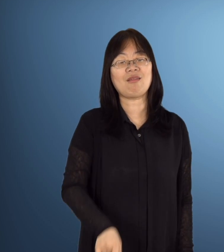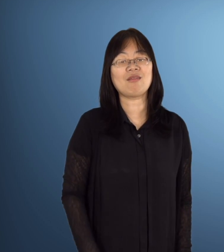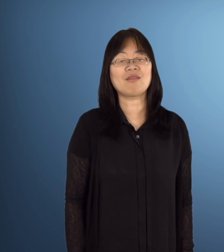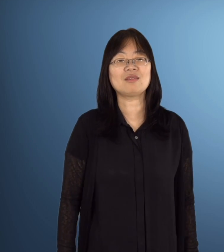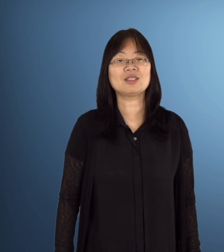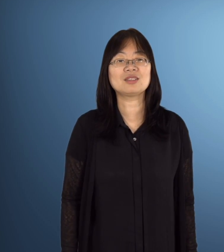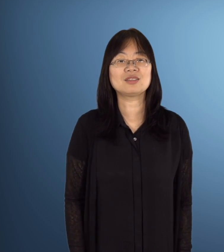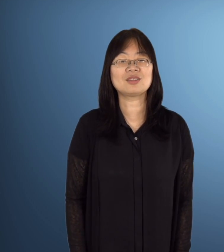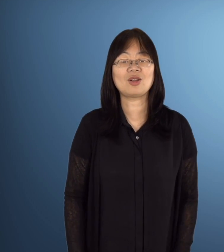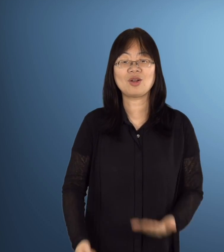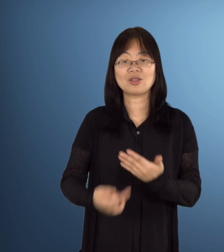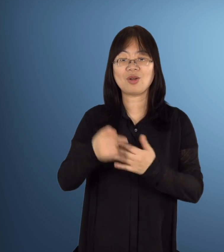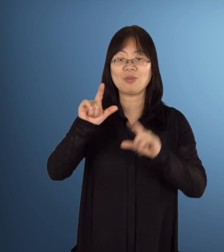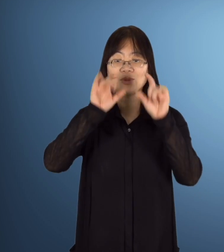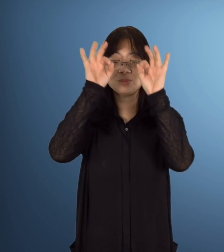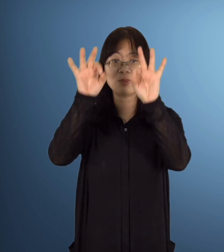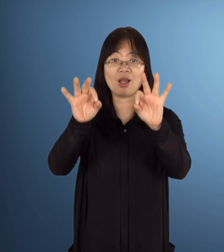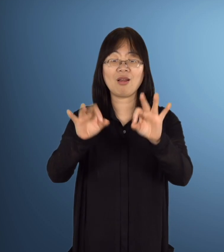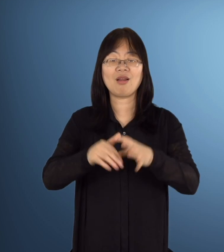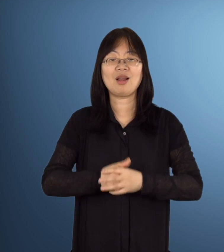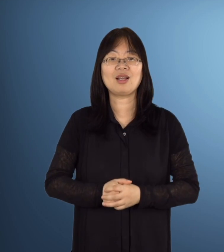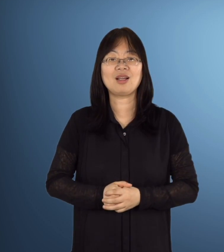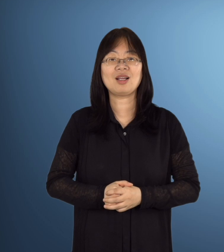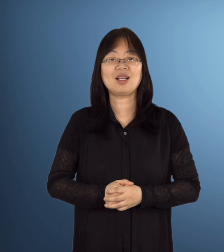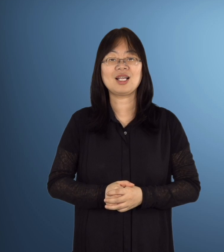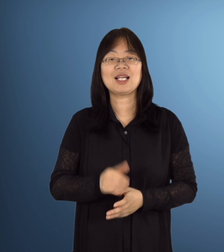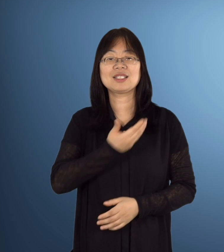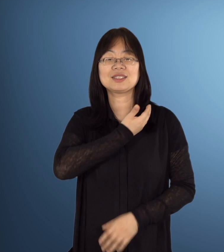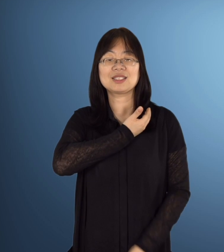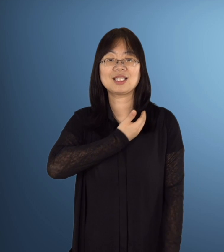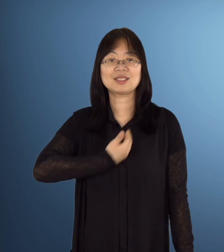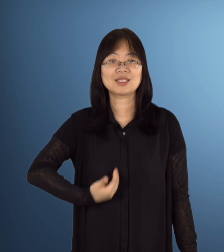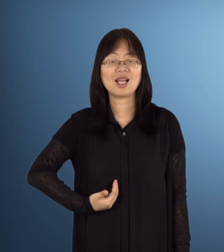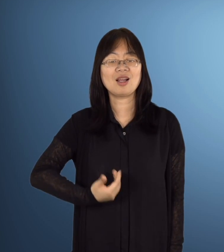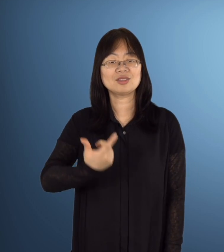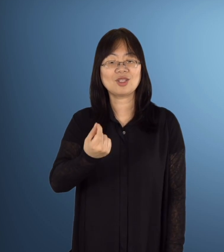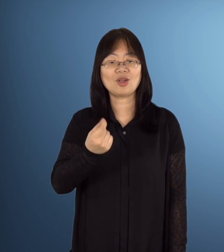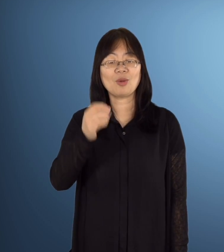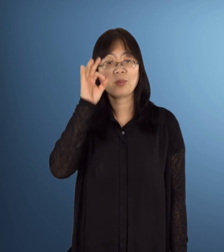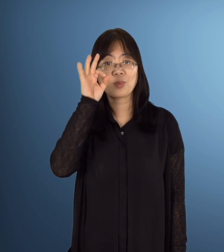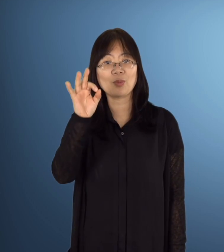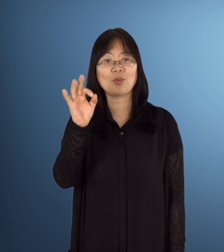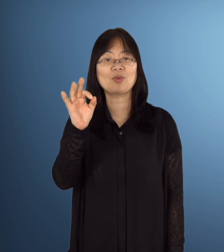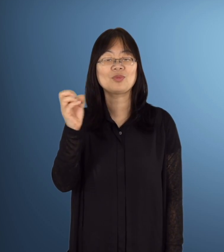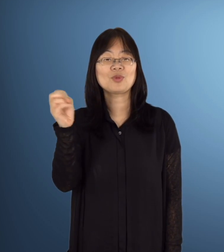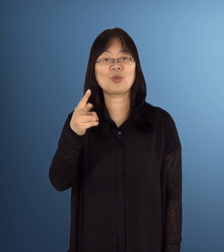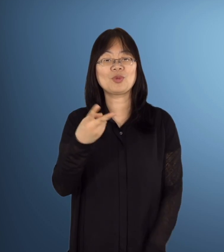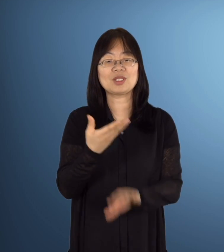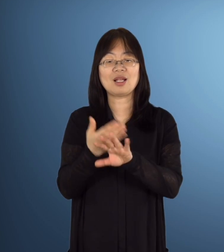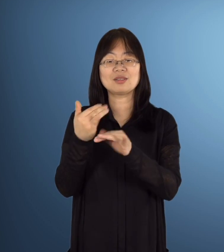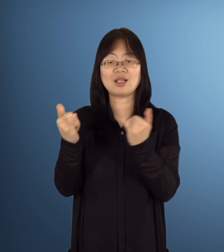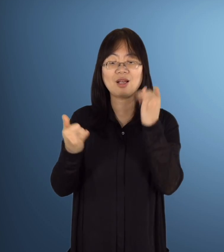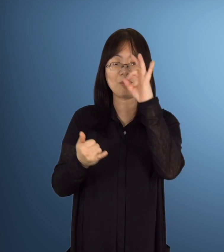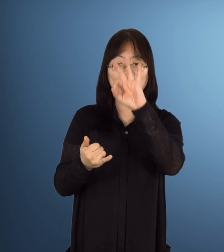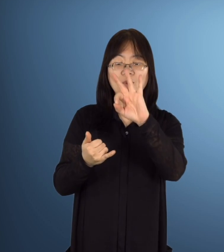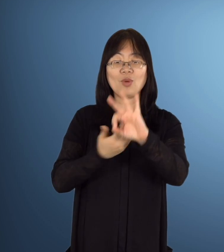그러니까 외형적으로 볼 때는 이 사람은 제자인 척했고 또 다른 사람들도 제자로